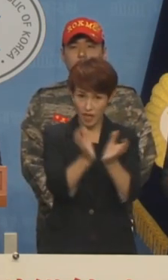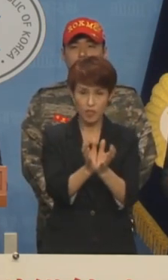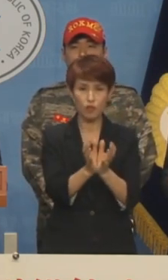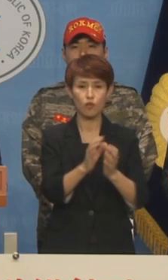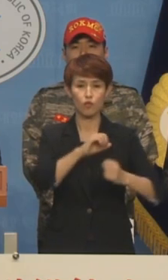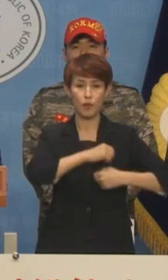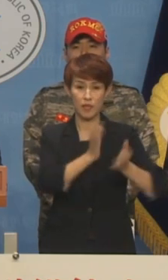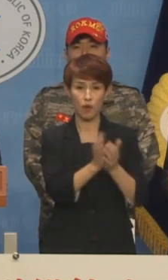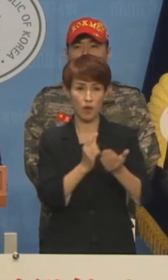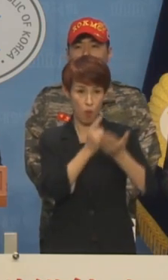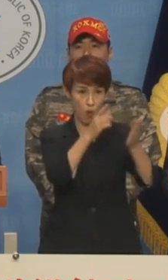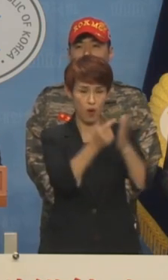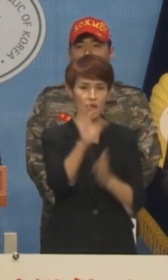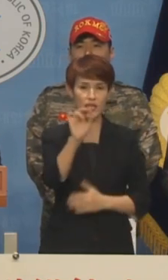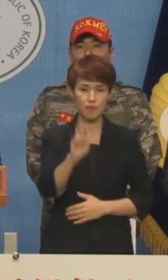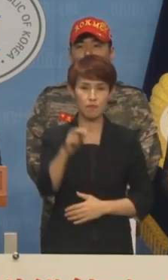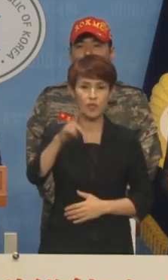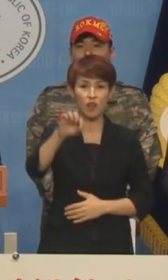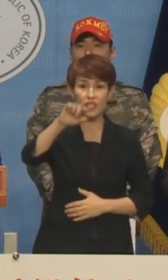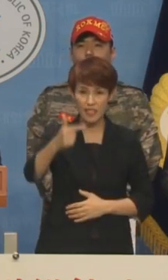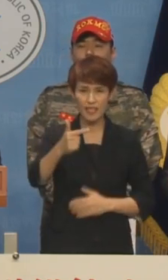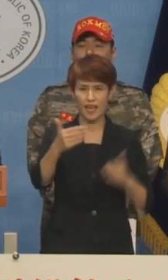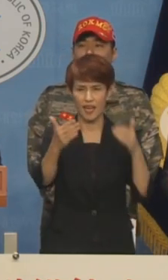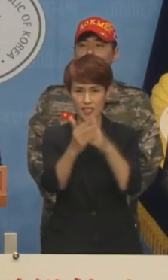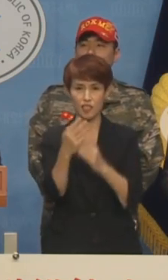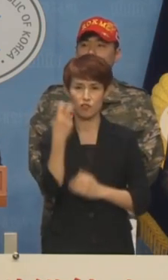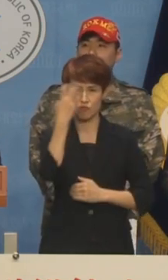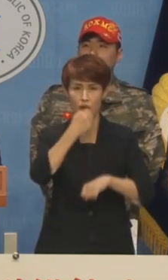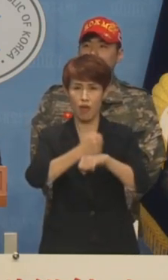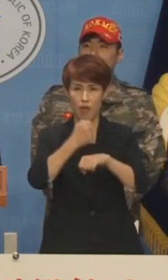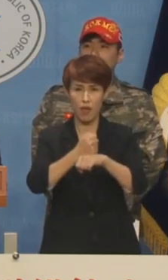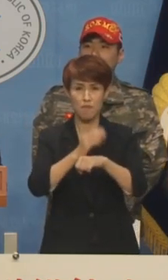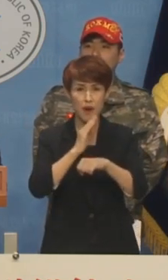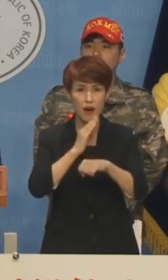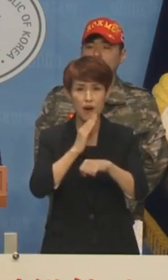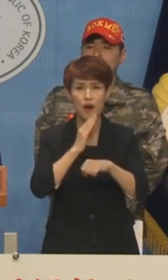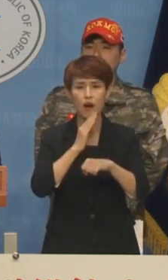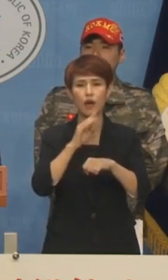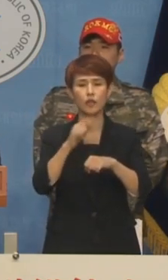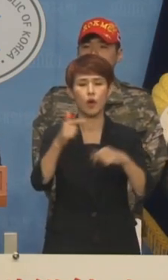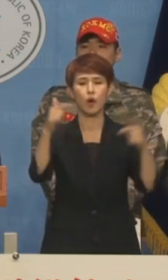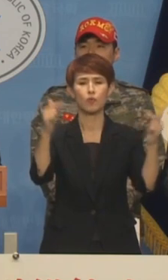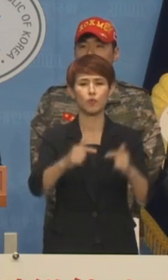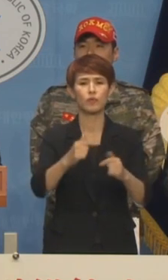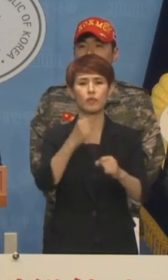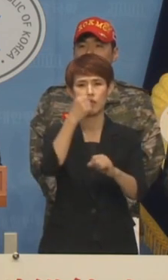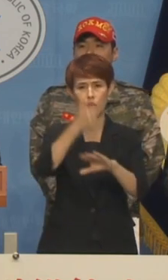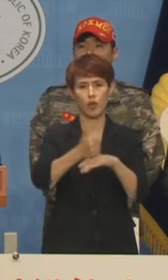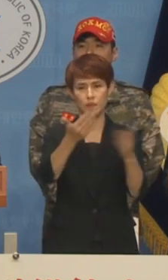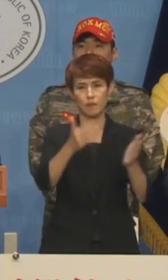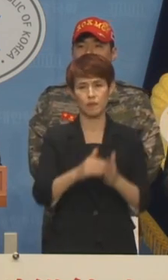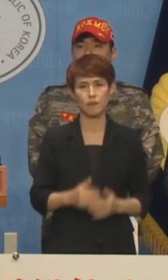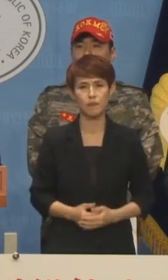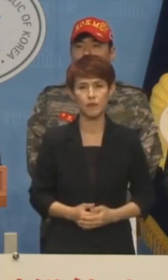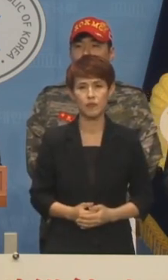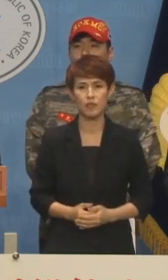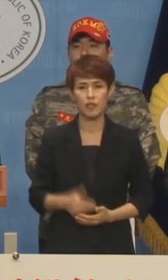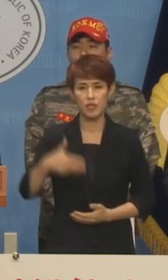대로 임성근 해병대 1사단장까지 수사 대상이었던 것에서 크게 축소된 결과입니다. 최상병 순직